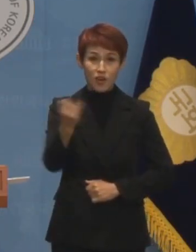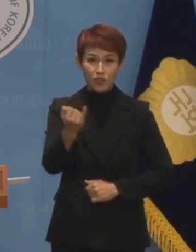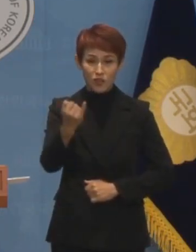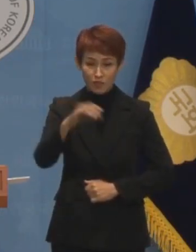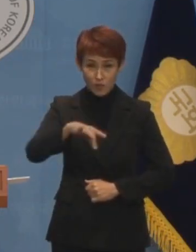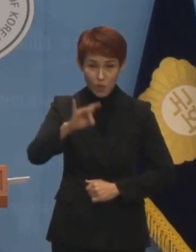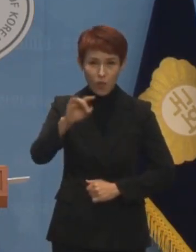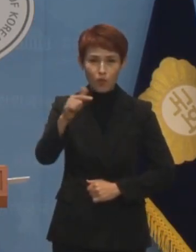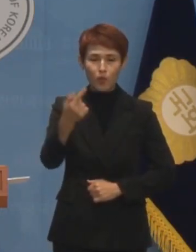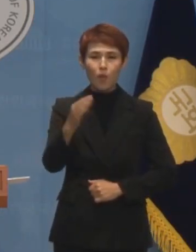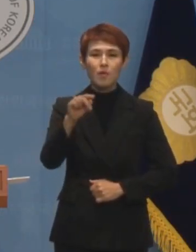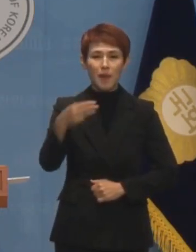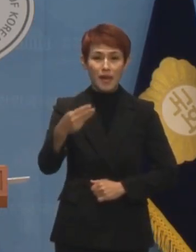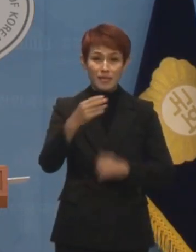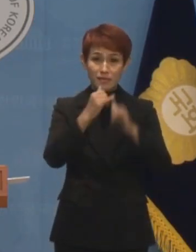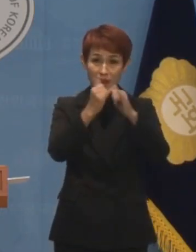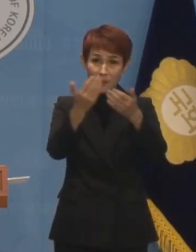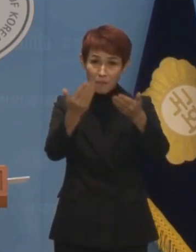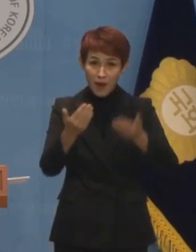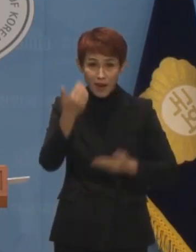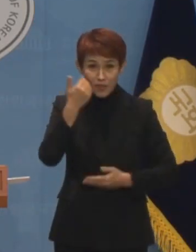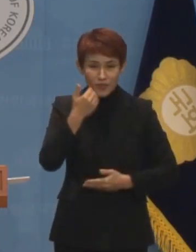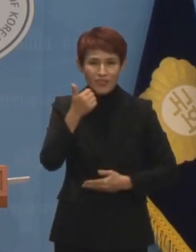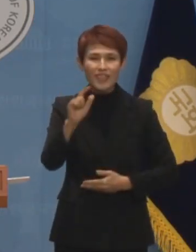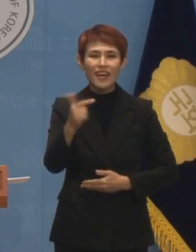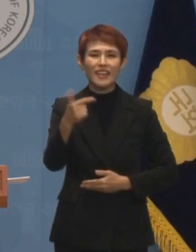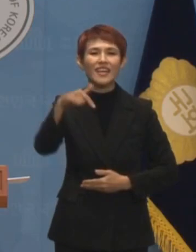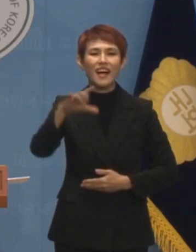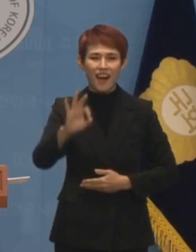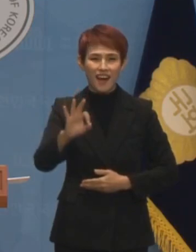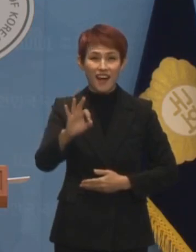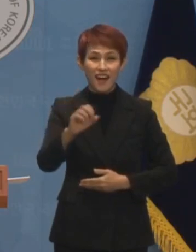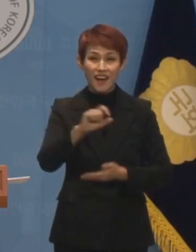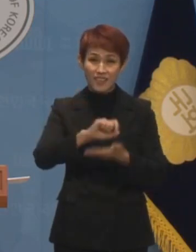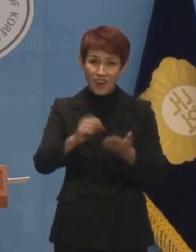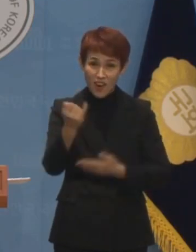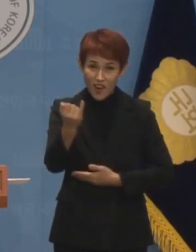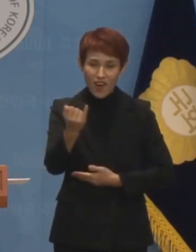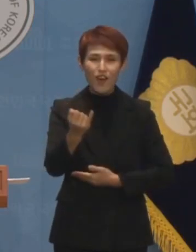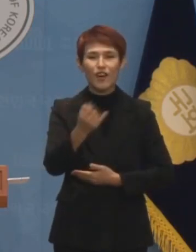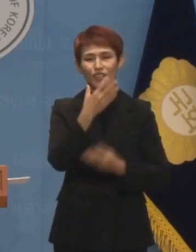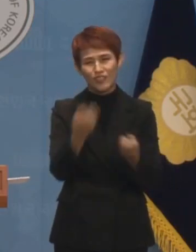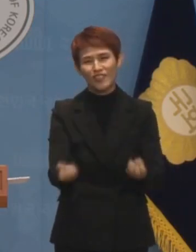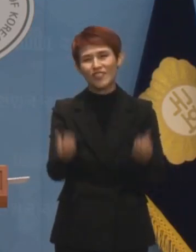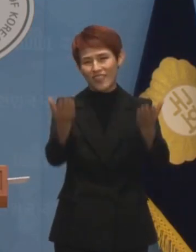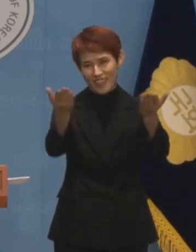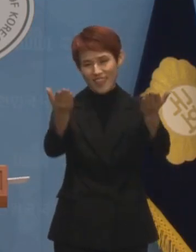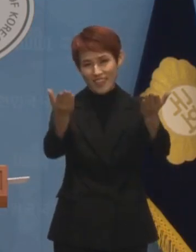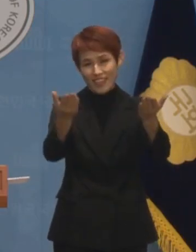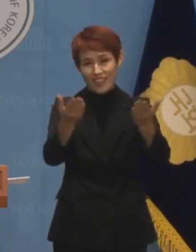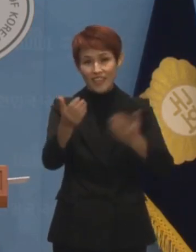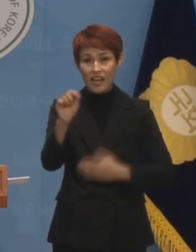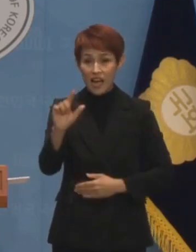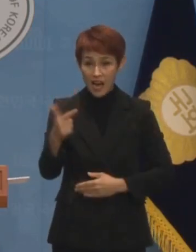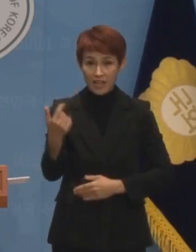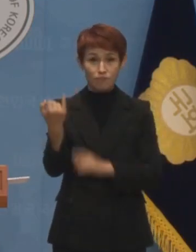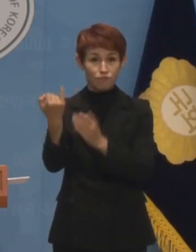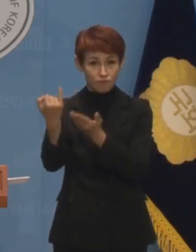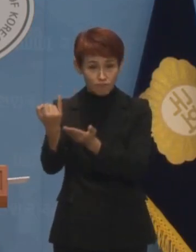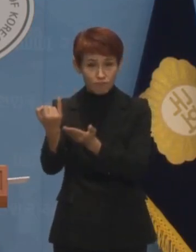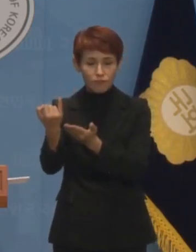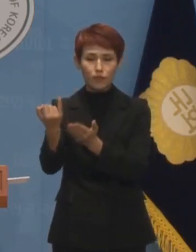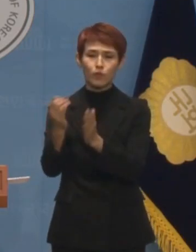노벨 문학상을 받은 한강 작가님께 진심으로 축하의 말씀을 드리면서 한강 작가님과